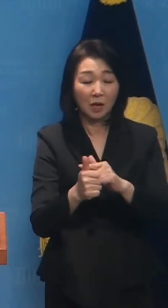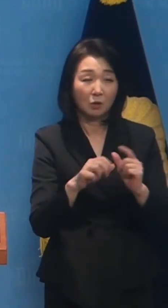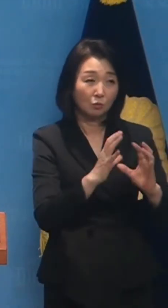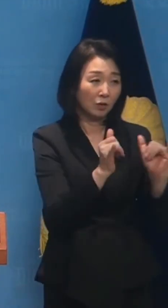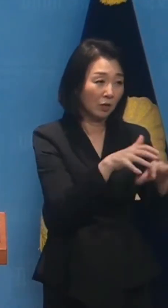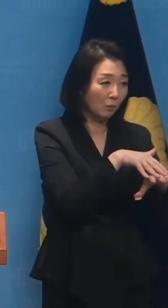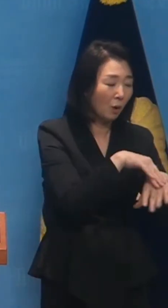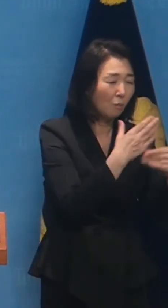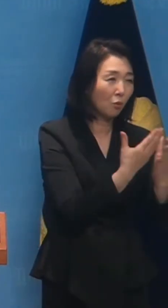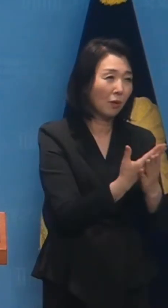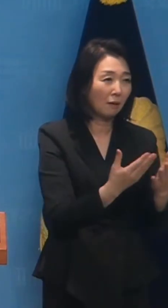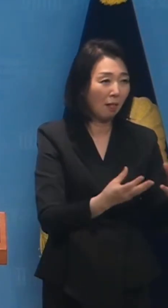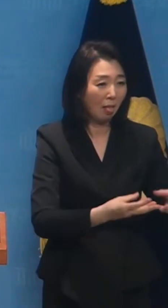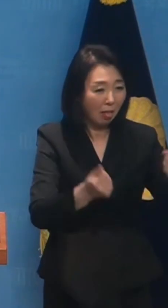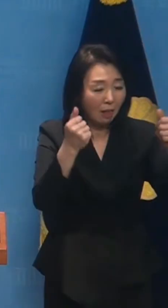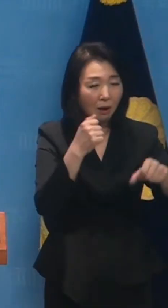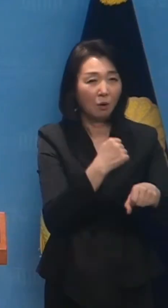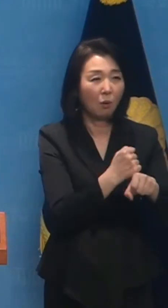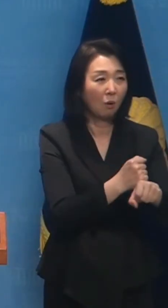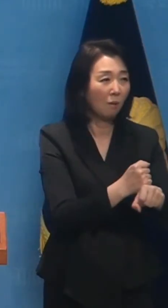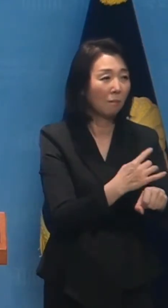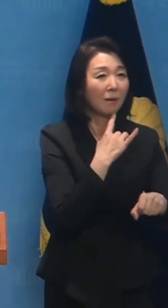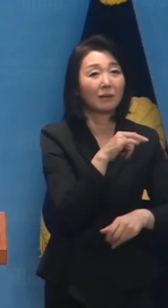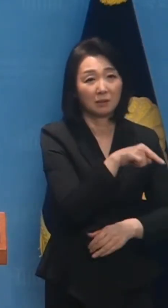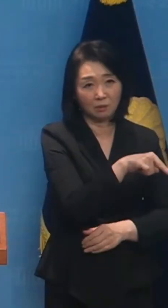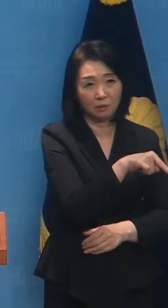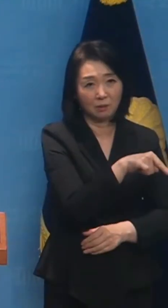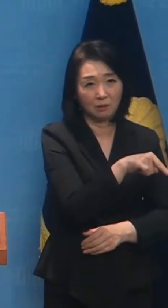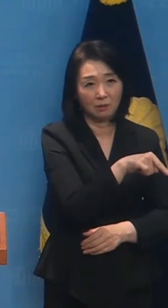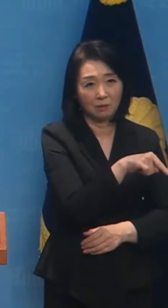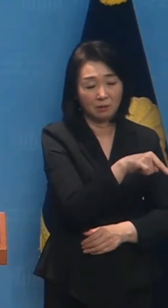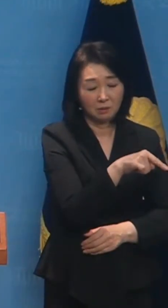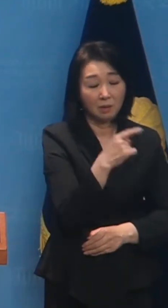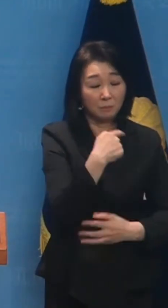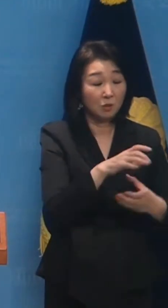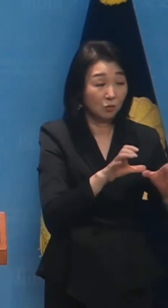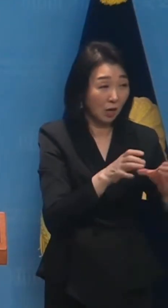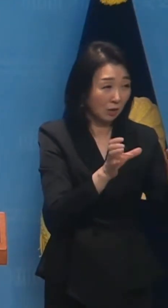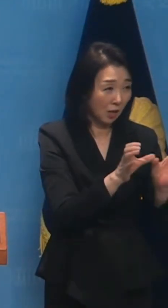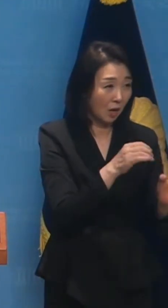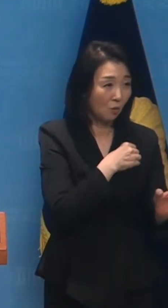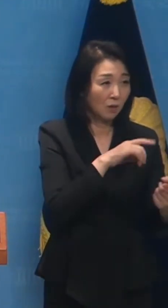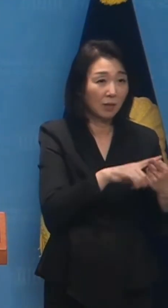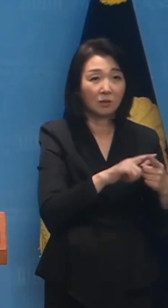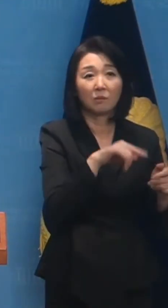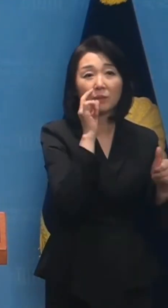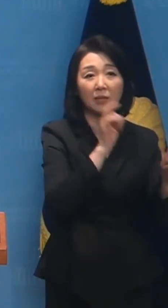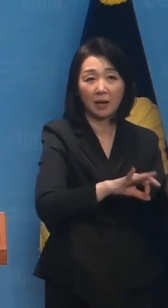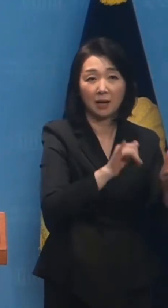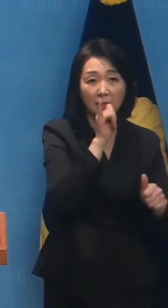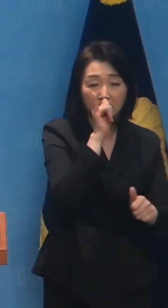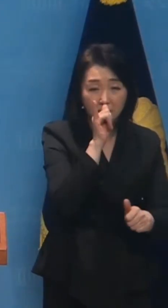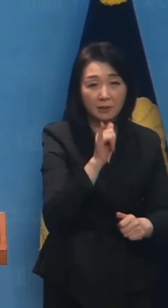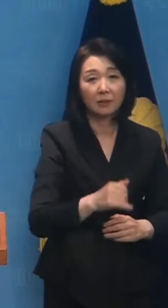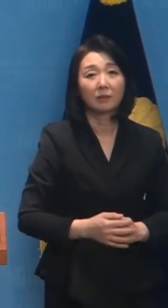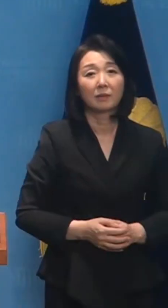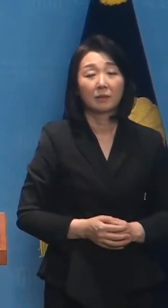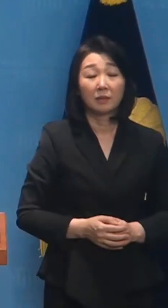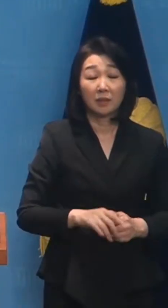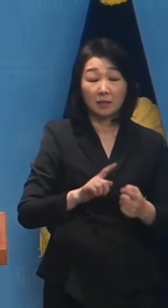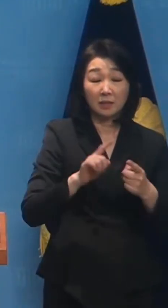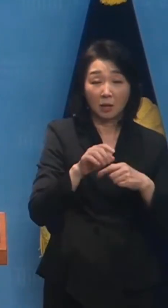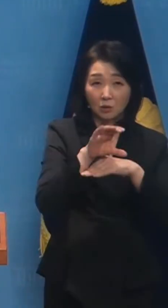어떻게든지 때려 부수자는 사람들로 밖에 안 보이거든요. 라고 민주당과 당원을 대상으로 비하하는 발언을 한 것을 여과